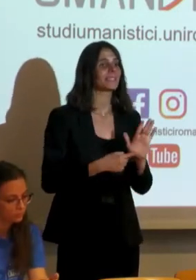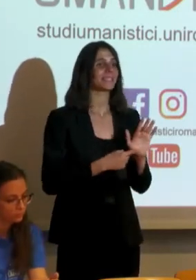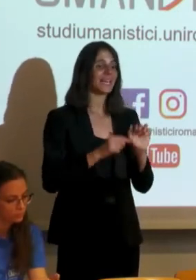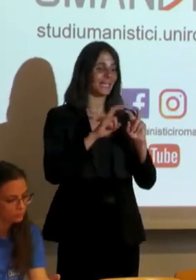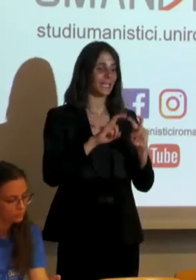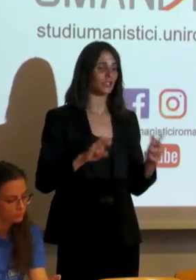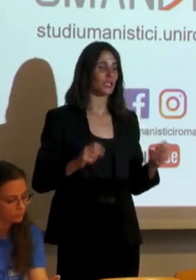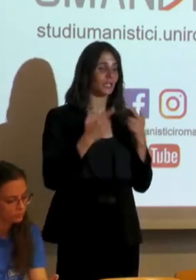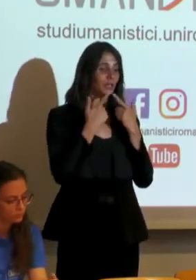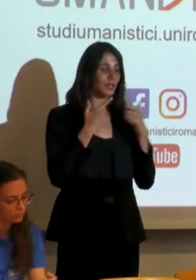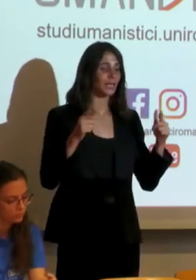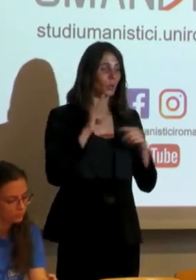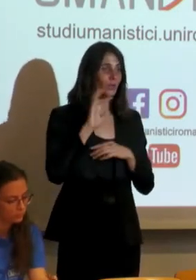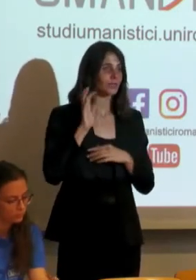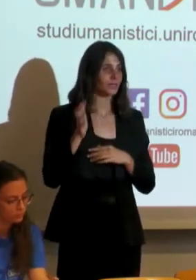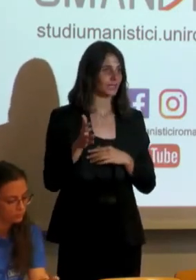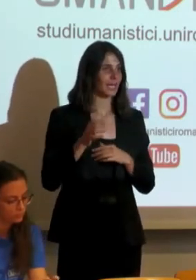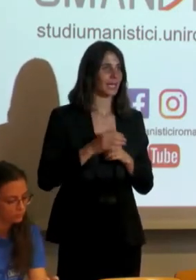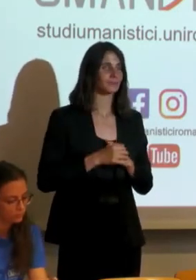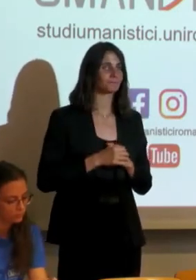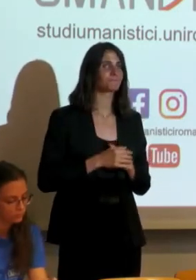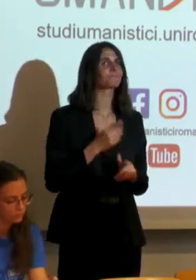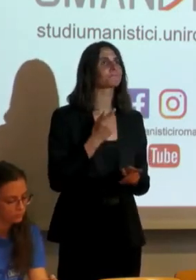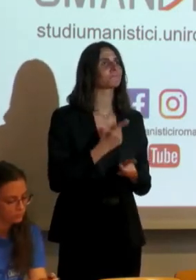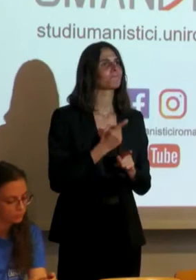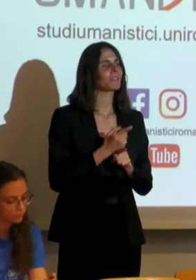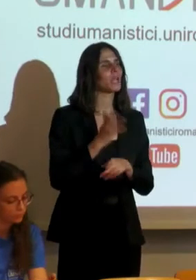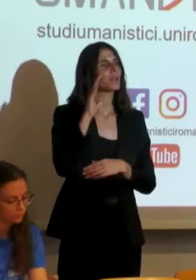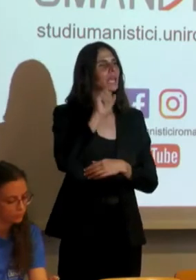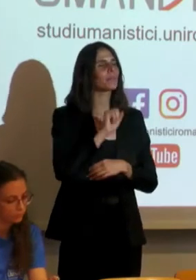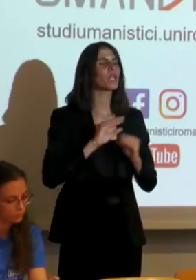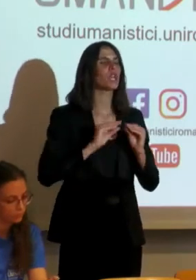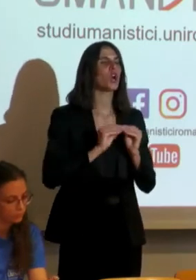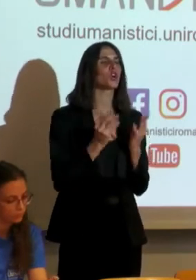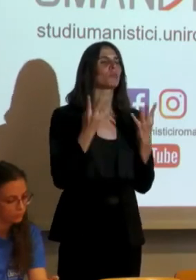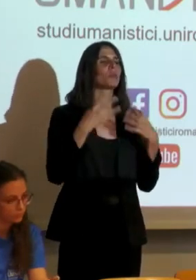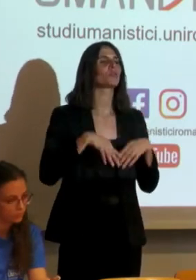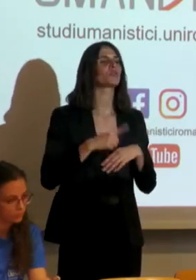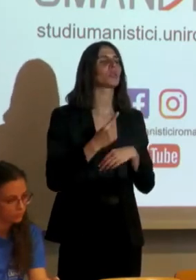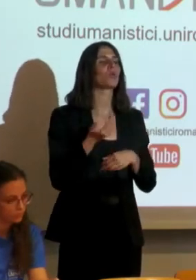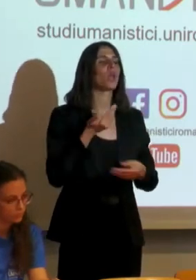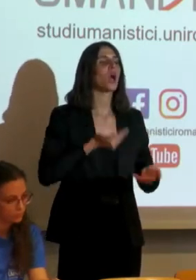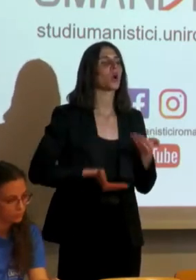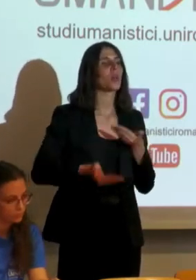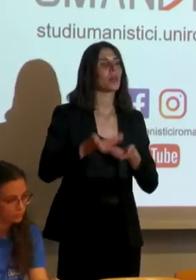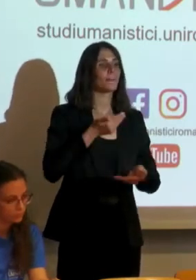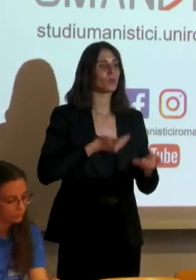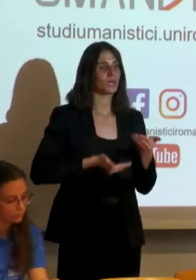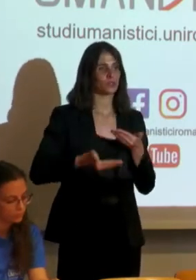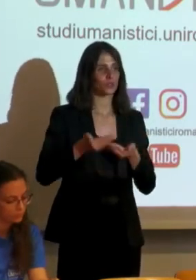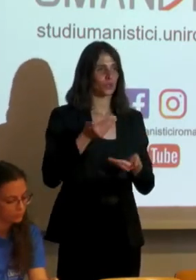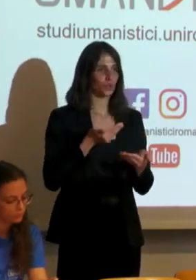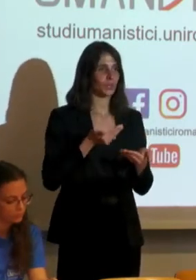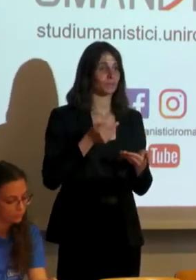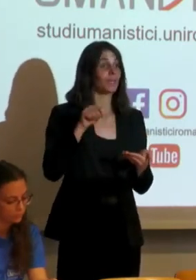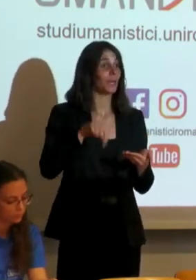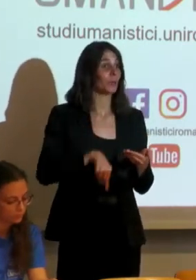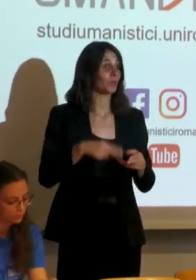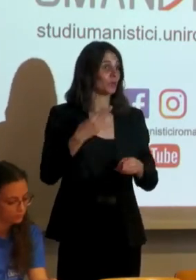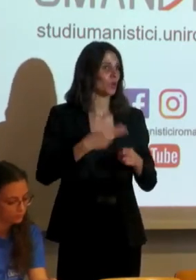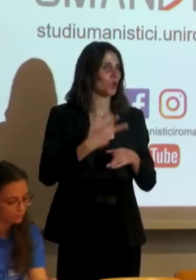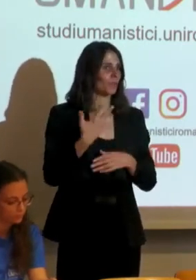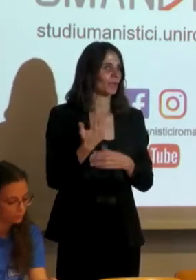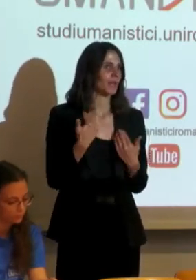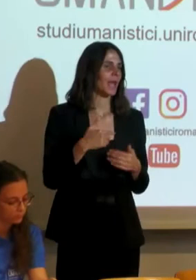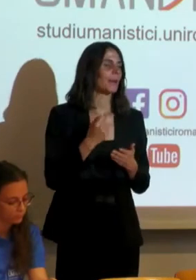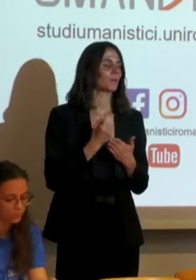come dire, anche un'idea di come funziona effettivamente una collaborazione fattiva tra Atenei, nel quale il nostro ha una grandissima importanza.